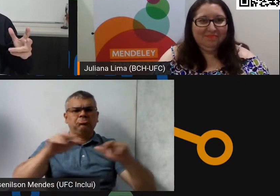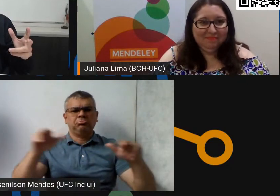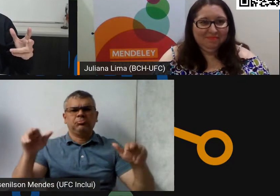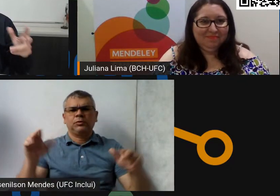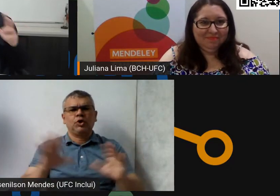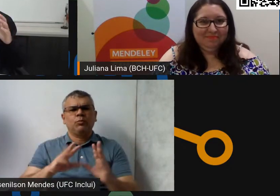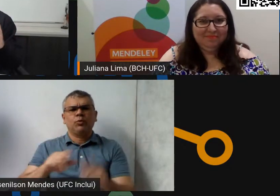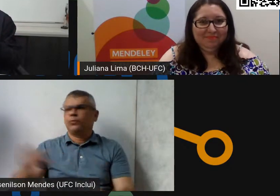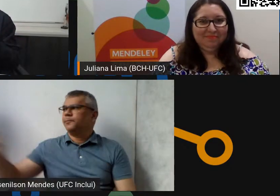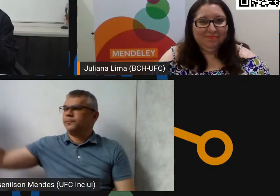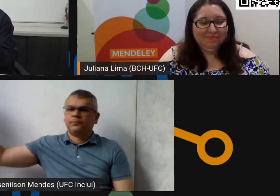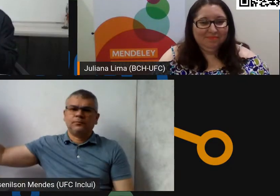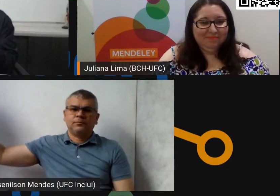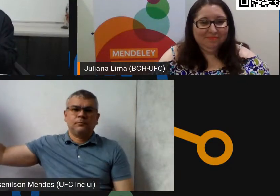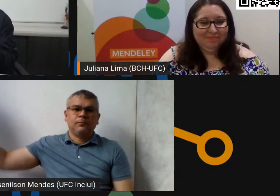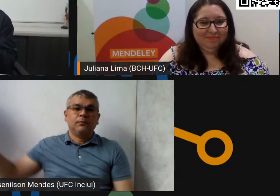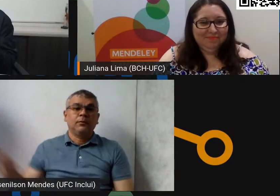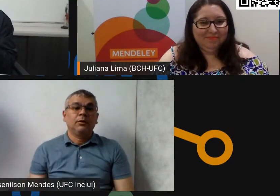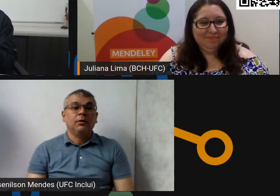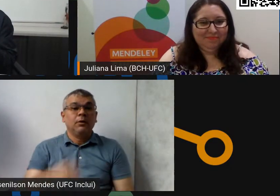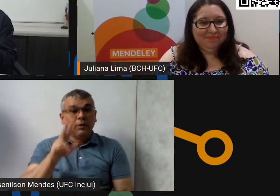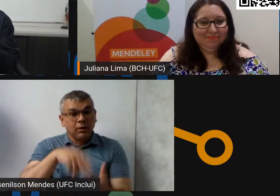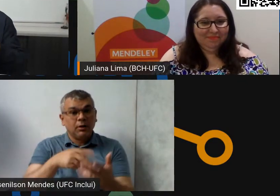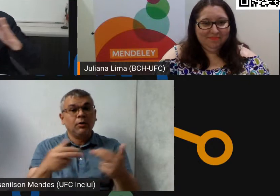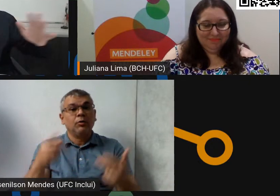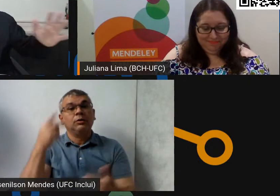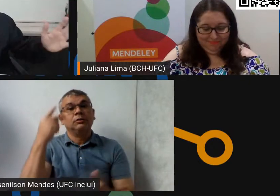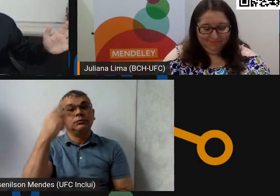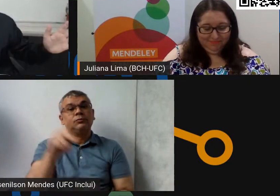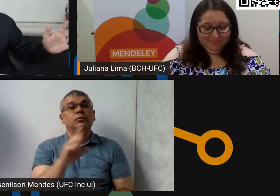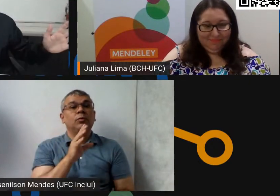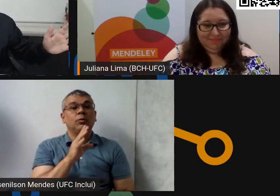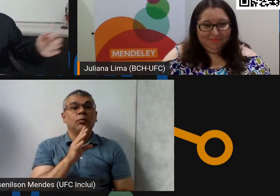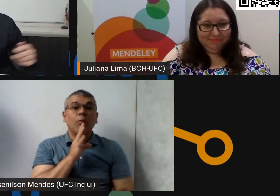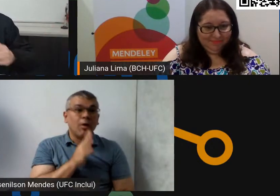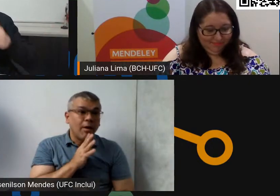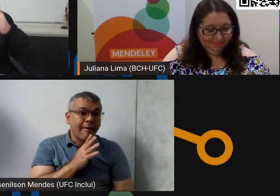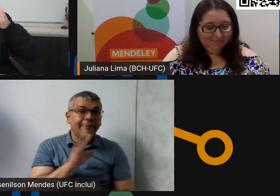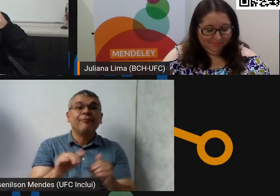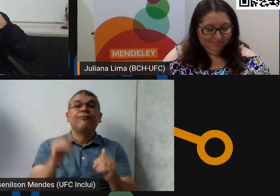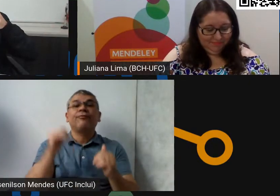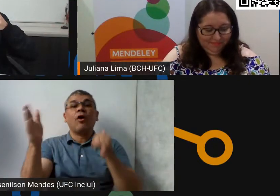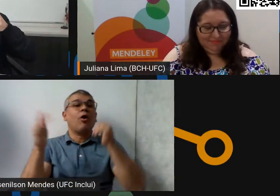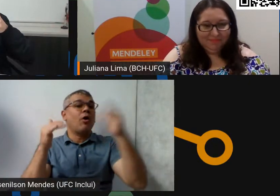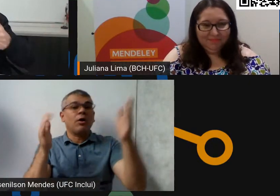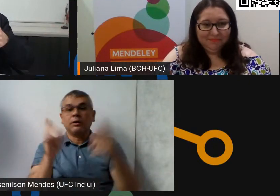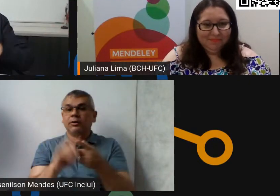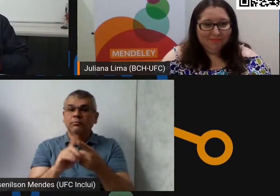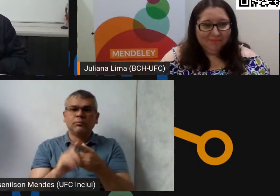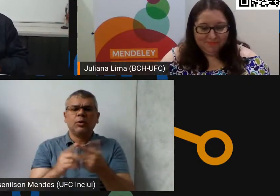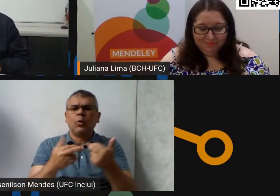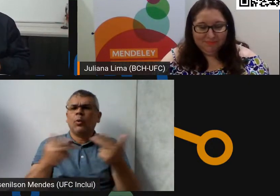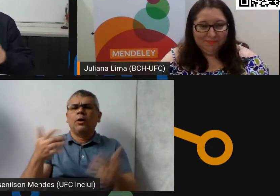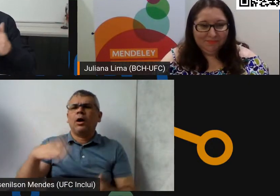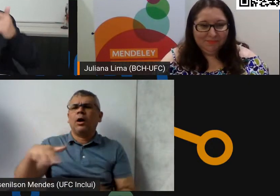crescer. As pessoas ficam achando que o mundo é aquilo que a gente vive. Sai de casa, né? Então, leia artigos na